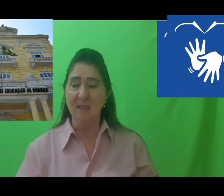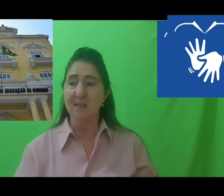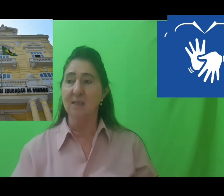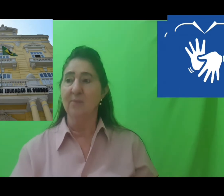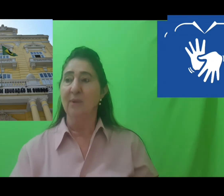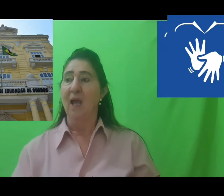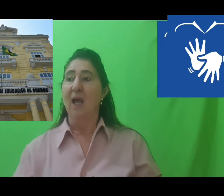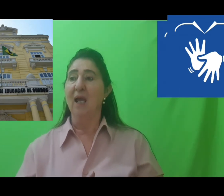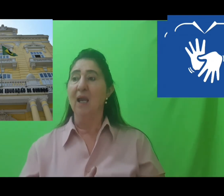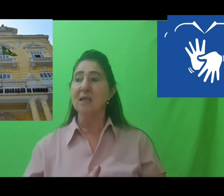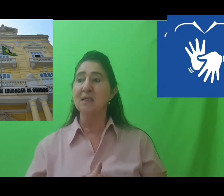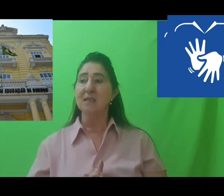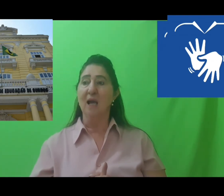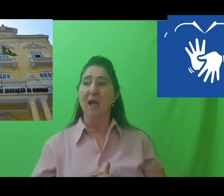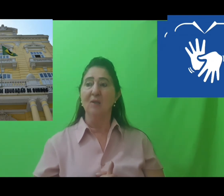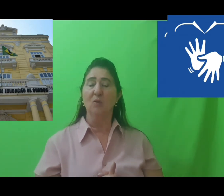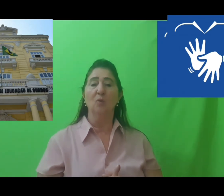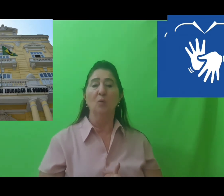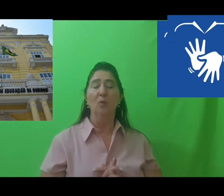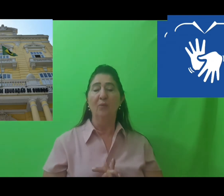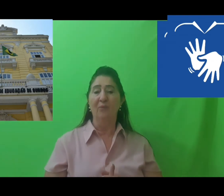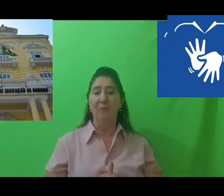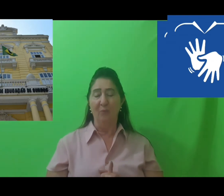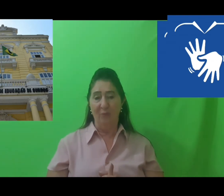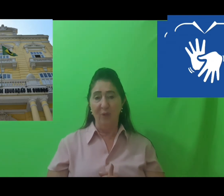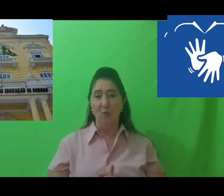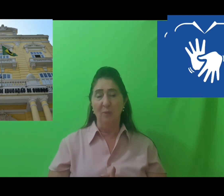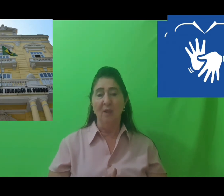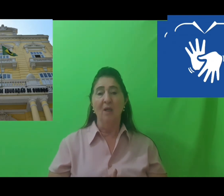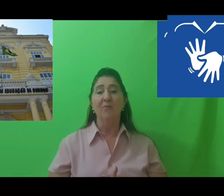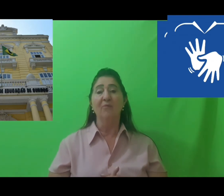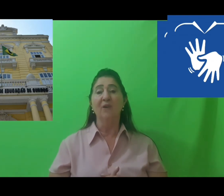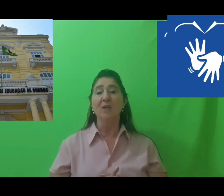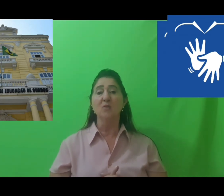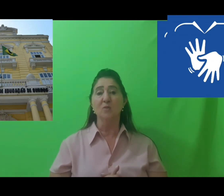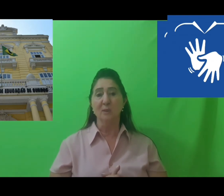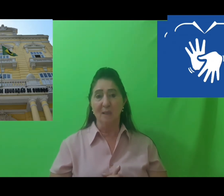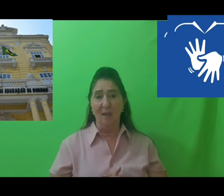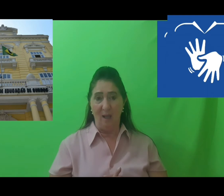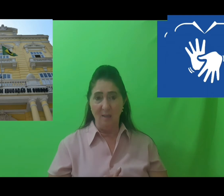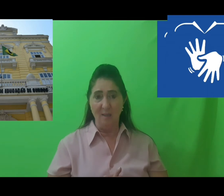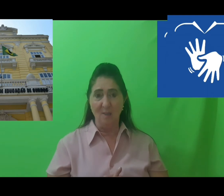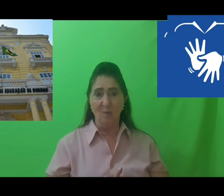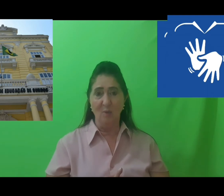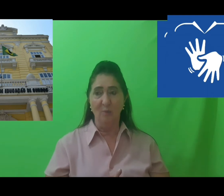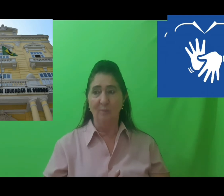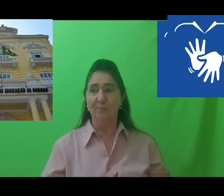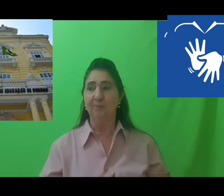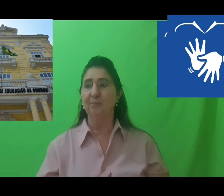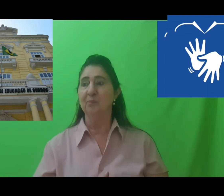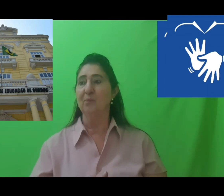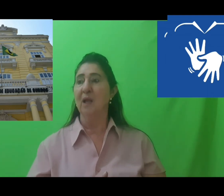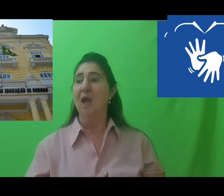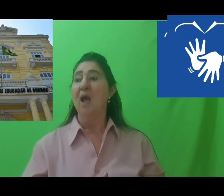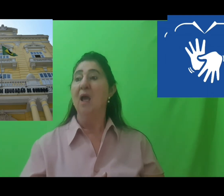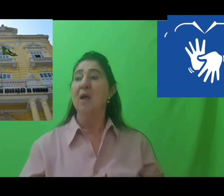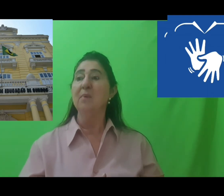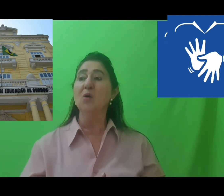1986 é lançado o filme Filhos do Silêncio. Em